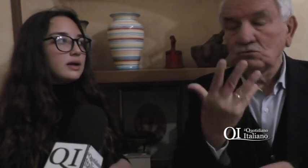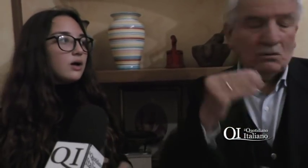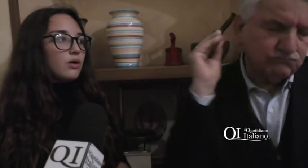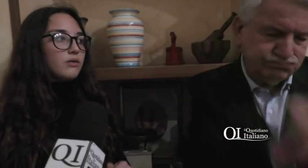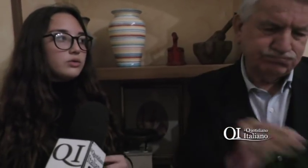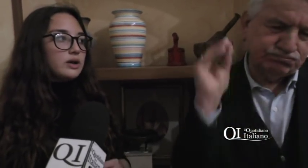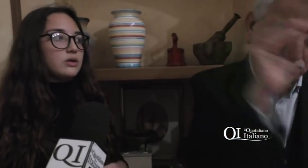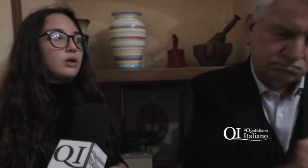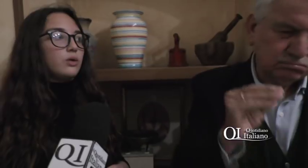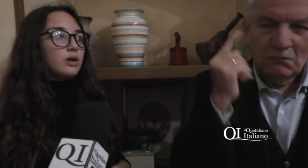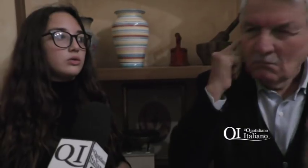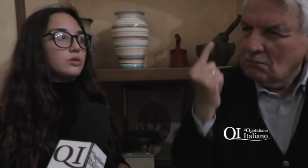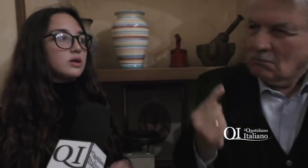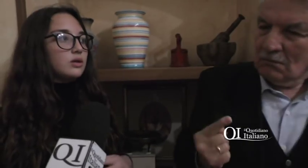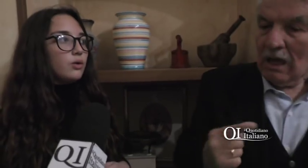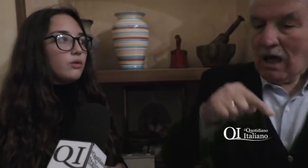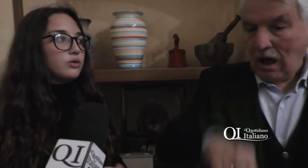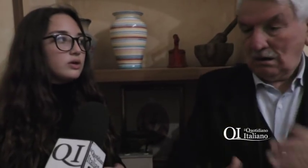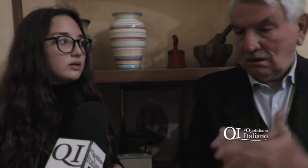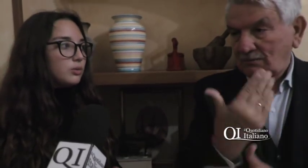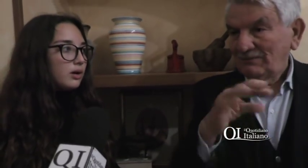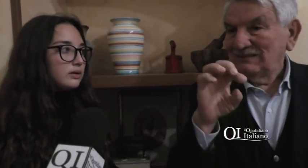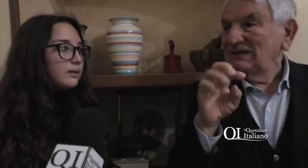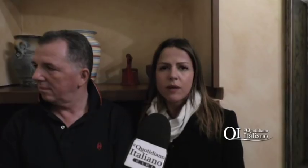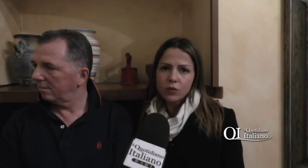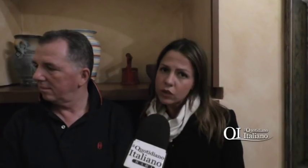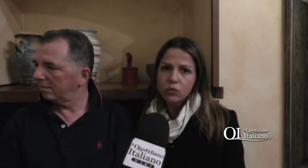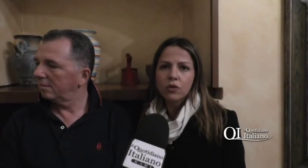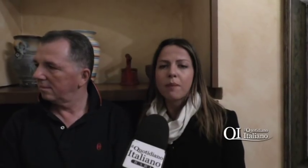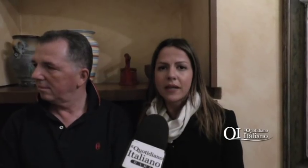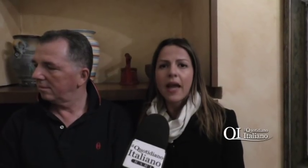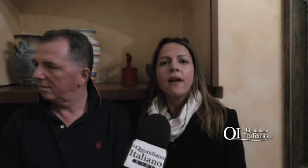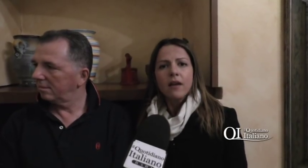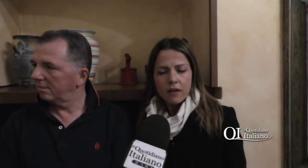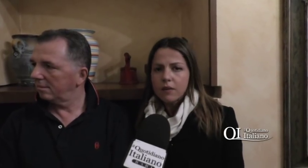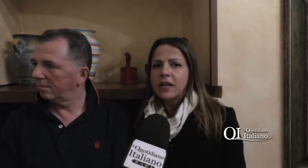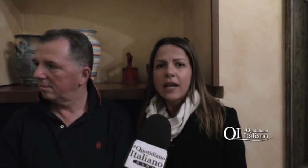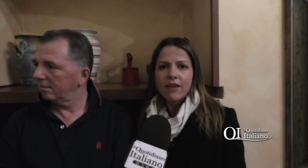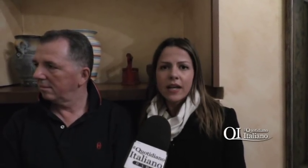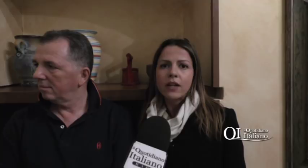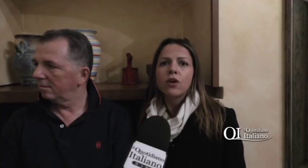Decaro non ha fatto niente, non ha aiutato, nonostante loro hanno fatto tante domande. Faremo di tutto perché Michele